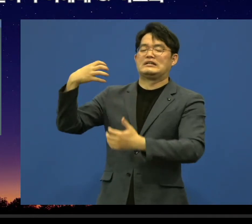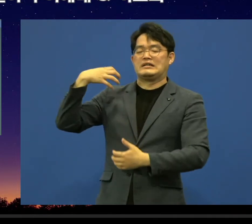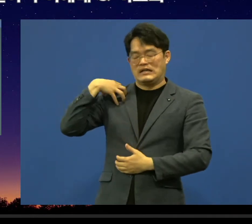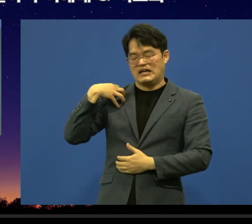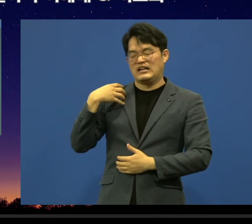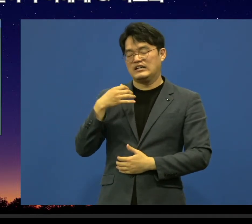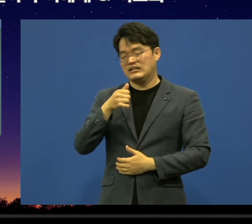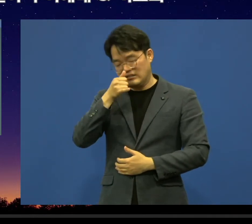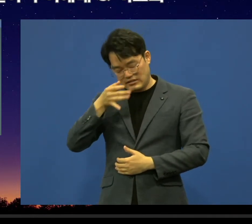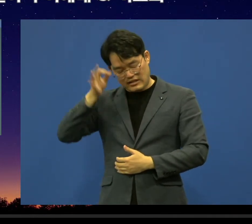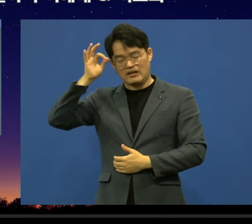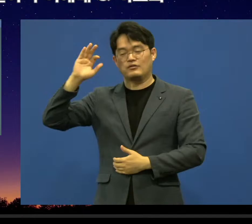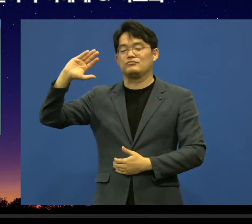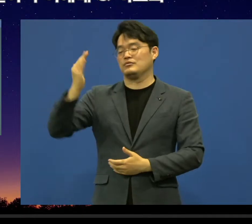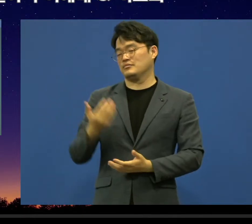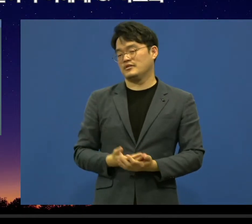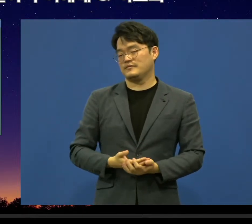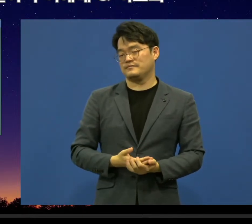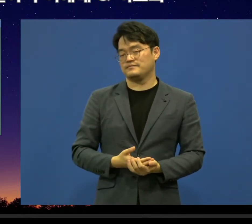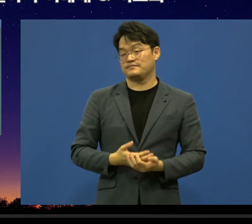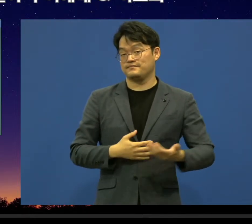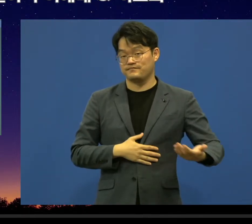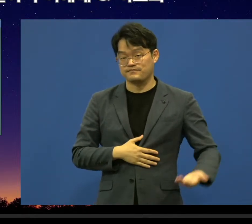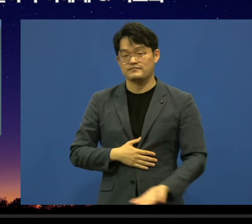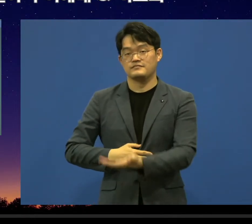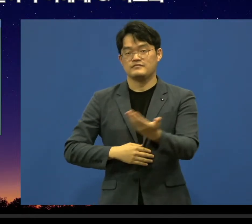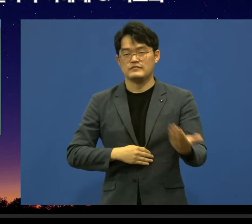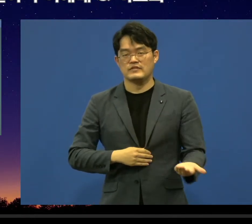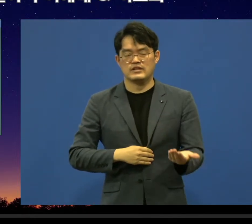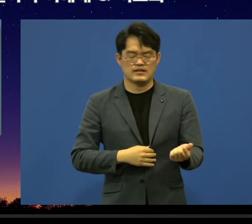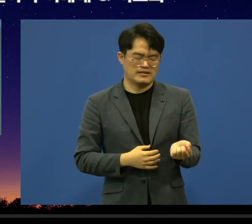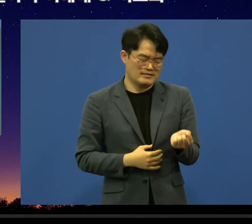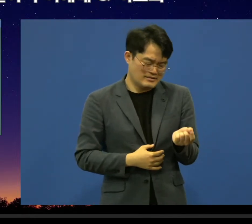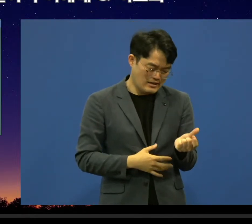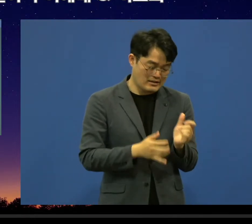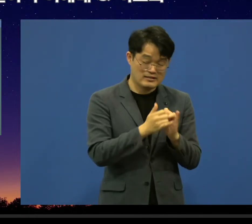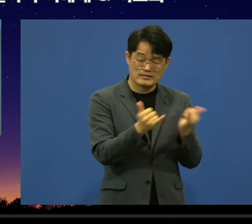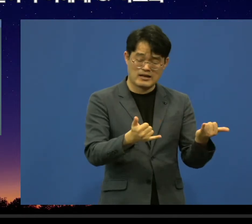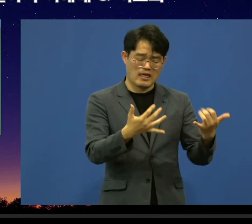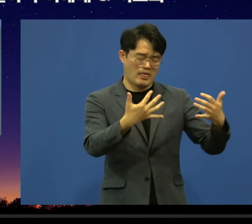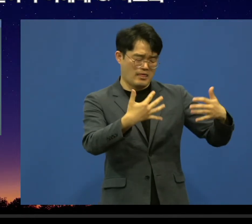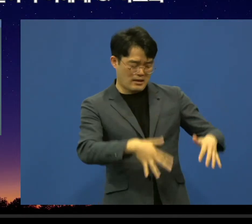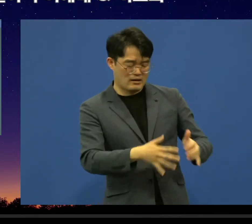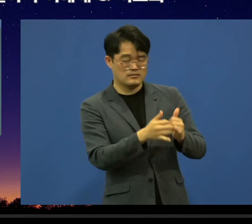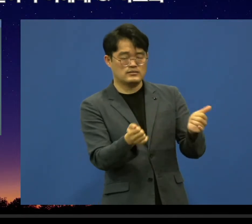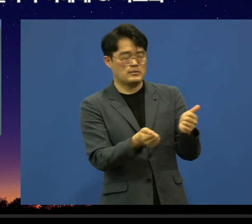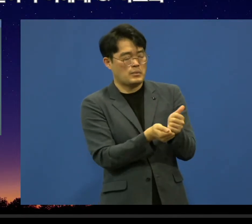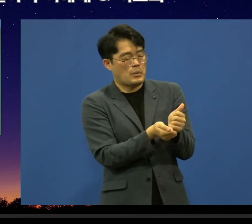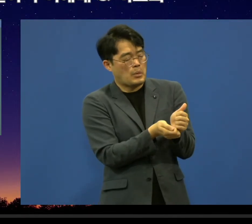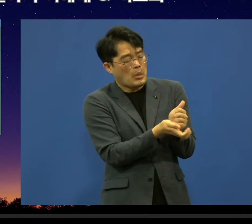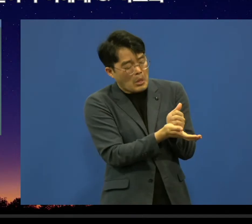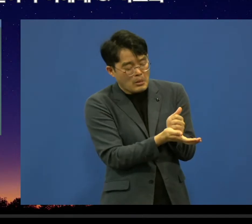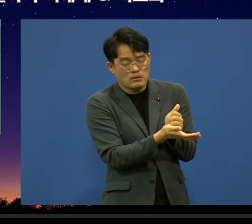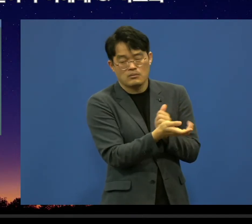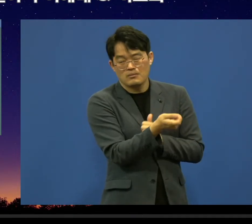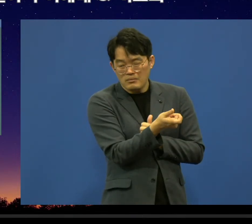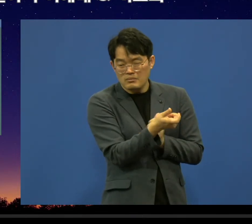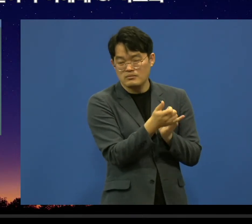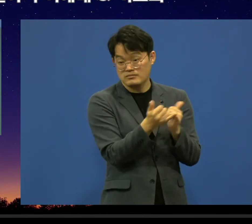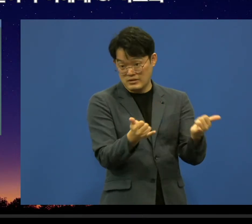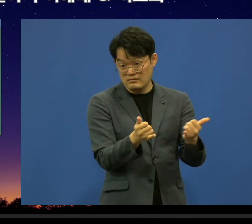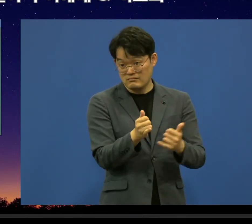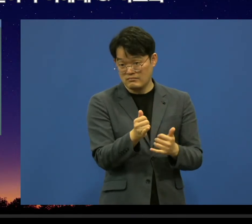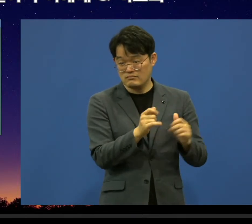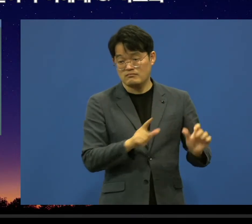말하는 사람 있습니까? 작은 자, 영향력 없는 미약한 자처럼 살아가는 자 있습니까? 나는 단 한 번도